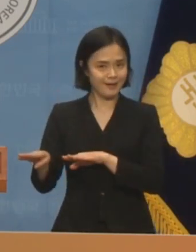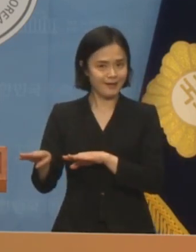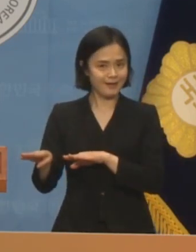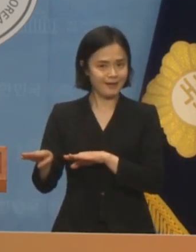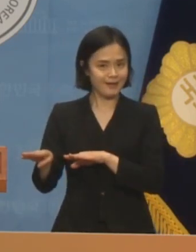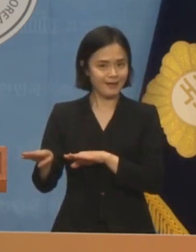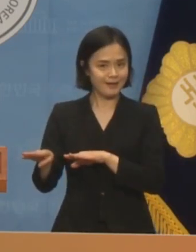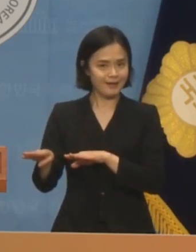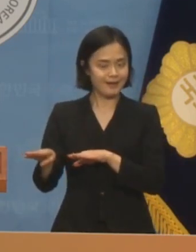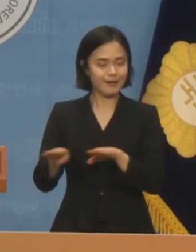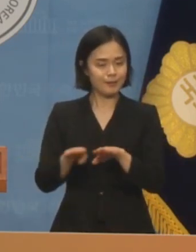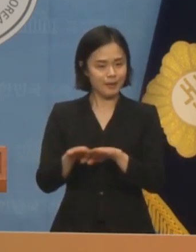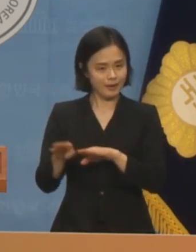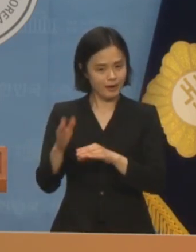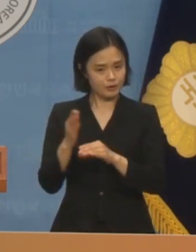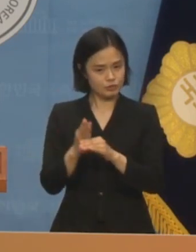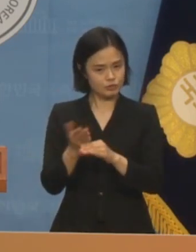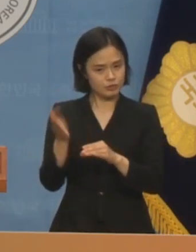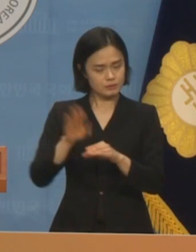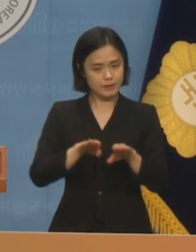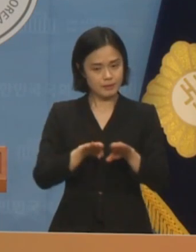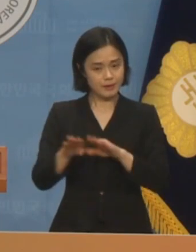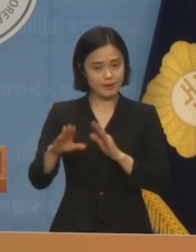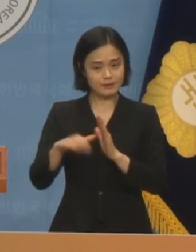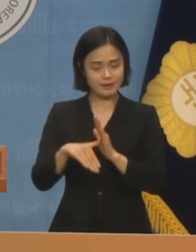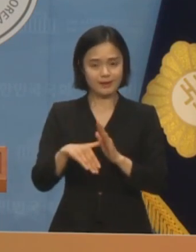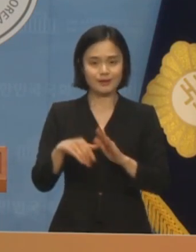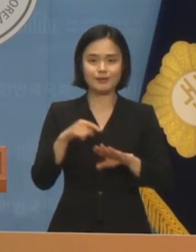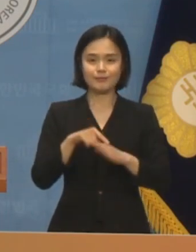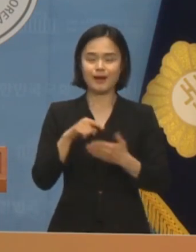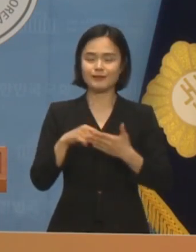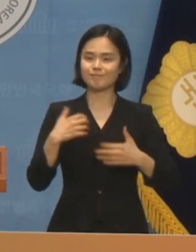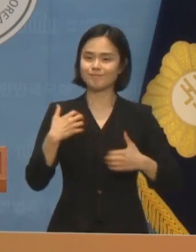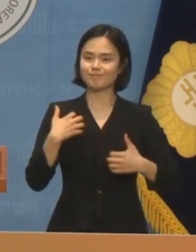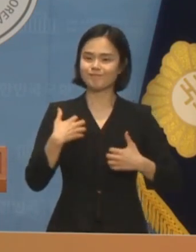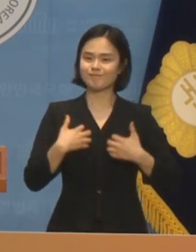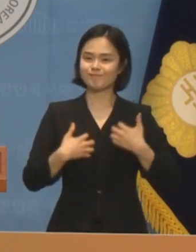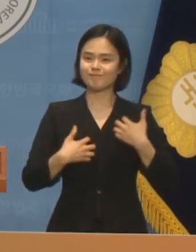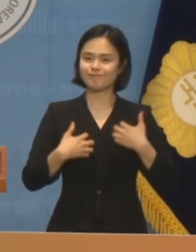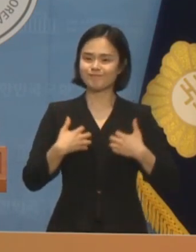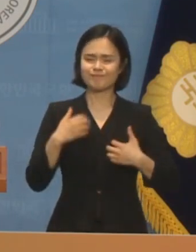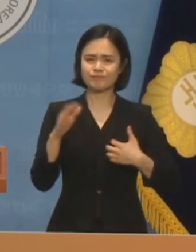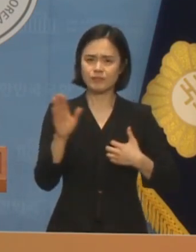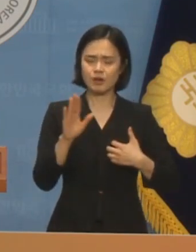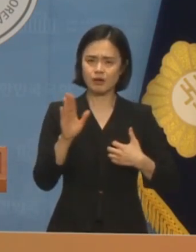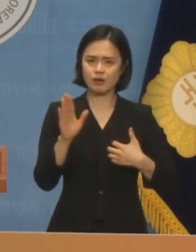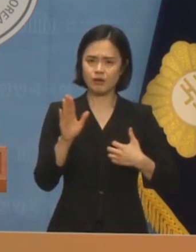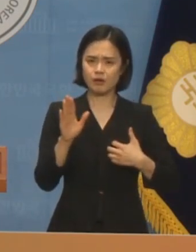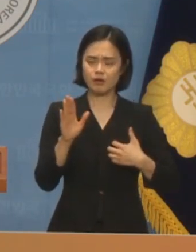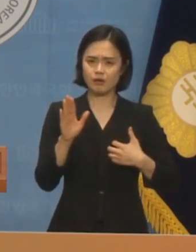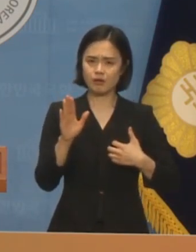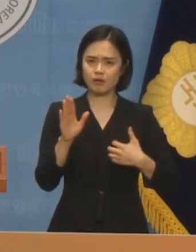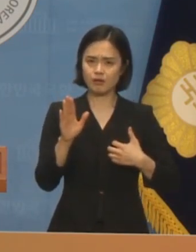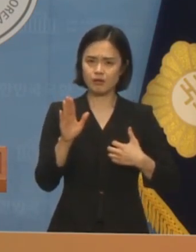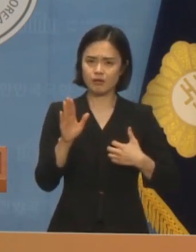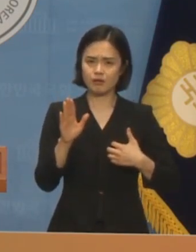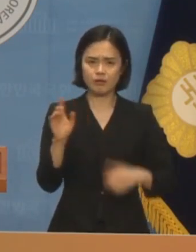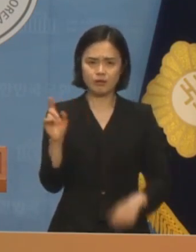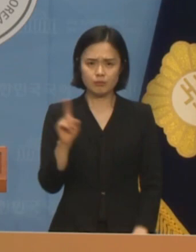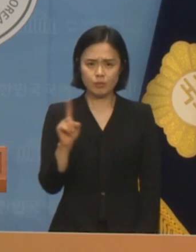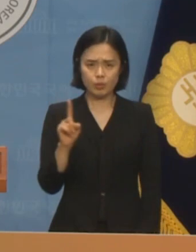방학을 즐기기도 무섭게 대학가에서 올해 가장 이슈가 되었고 호응이 있었던 천원의